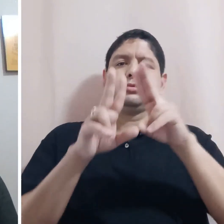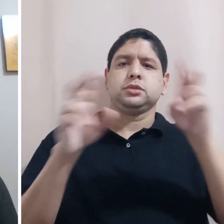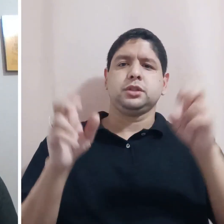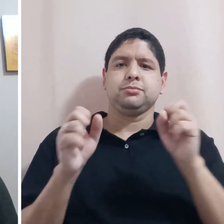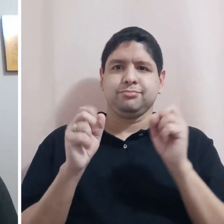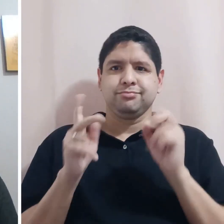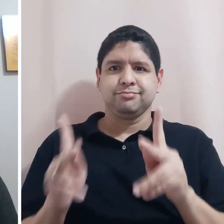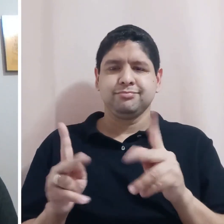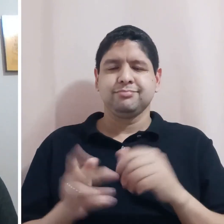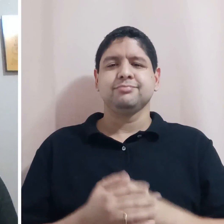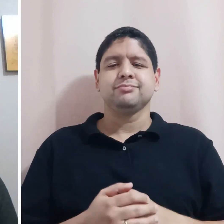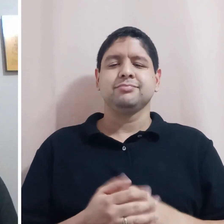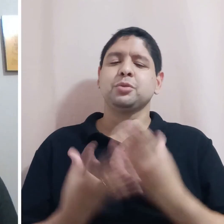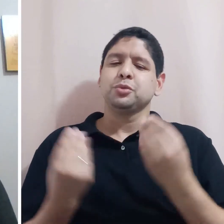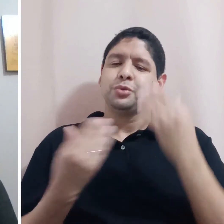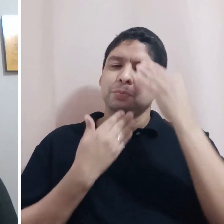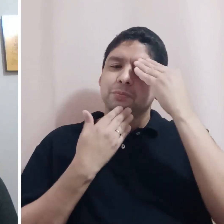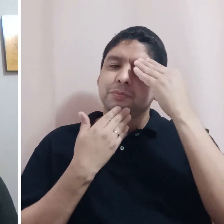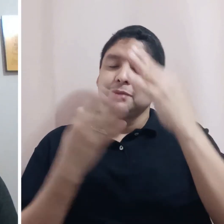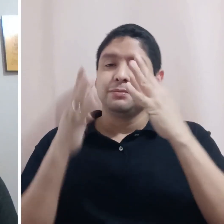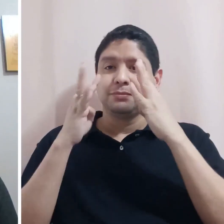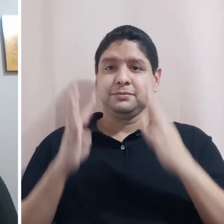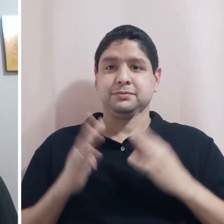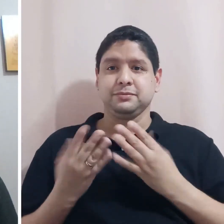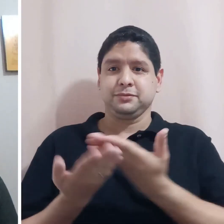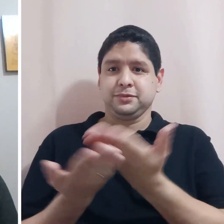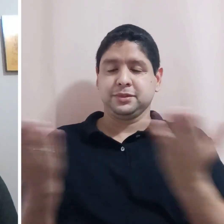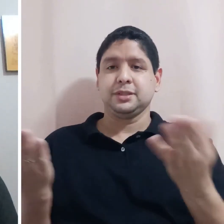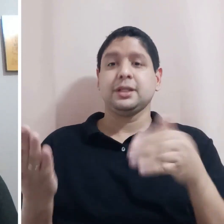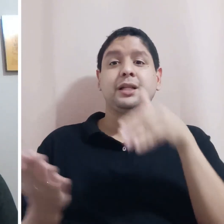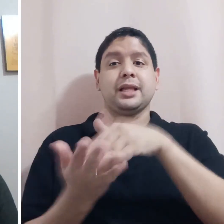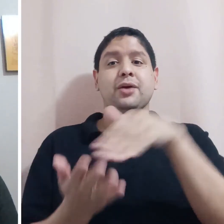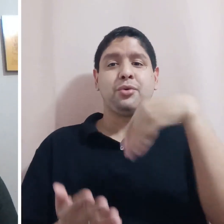falar mais para frente em outros temas.